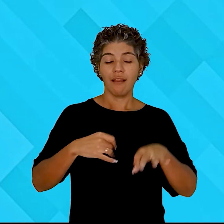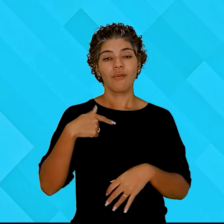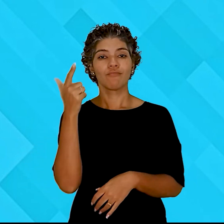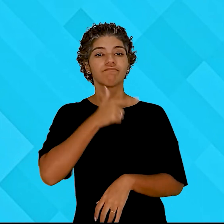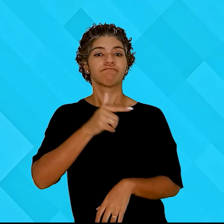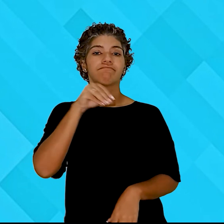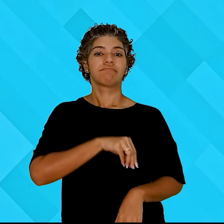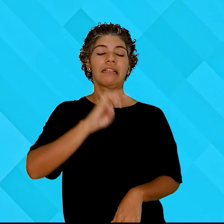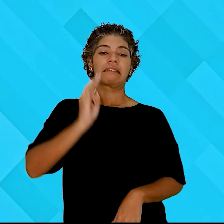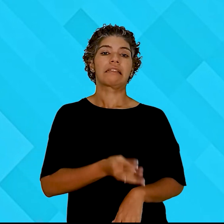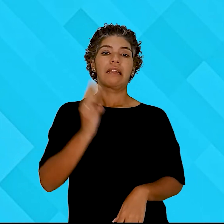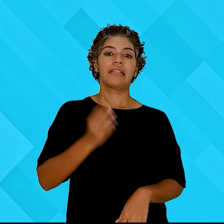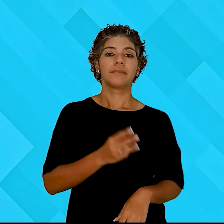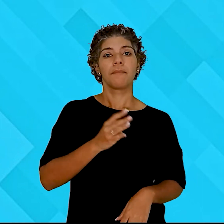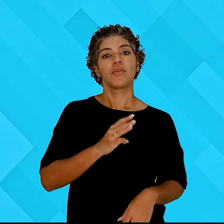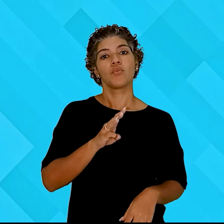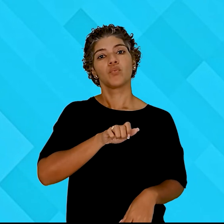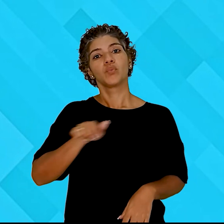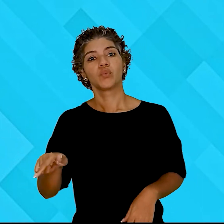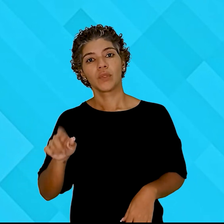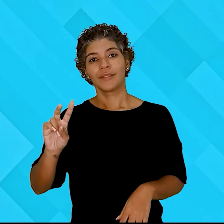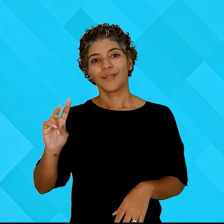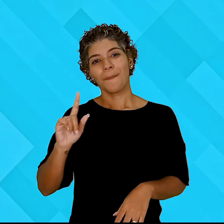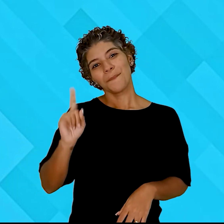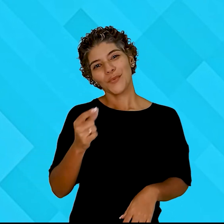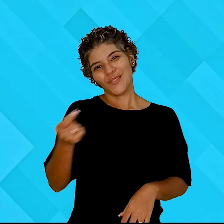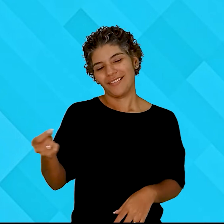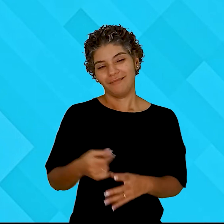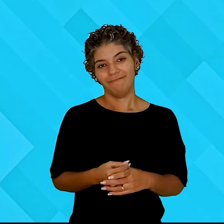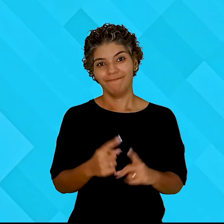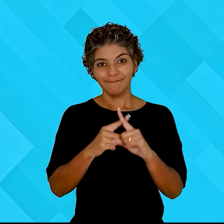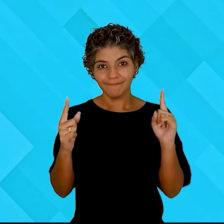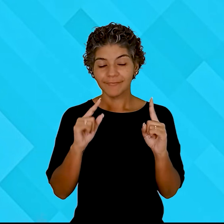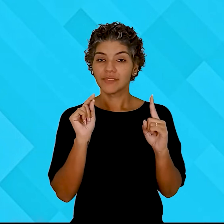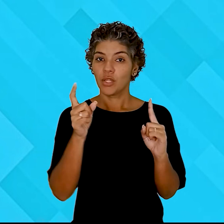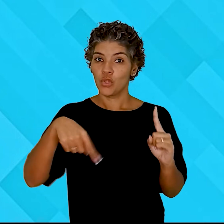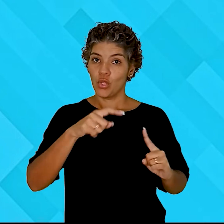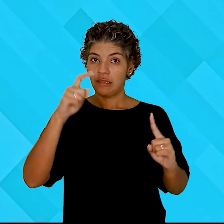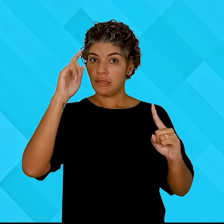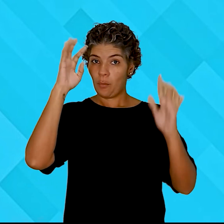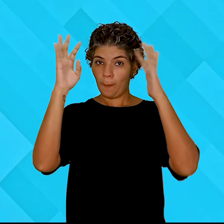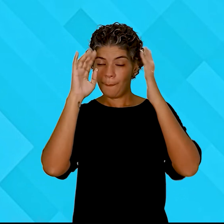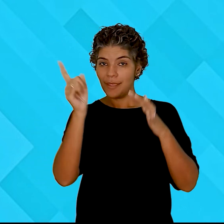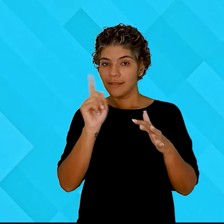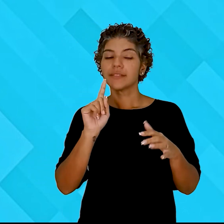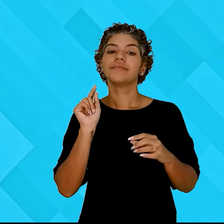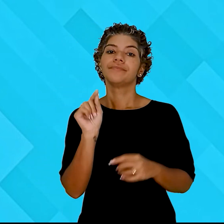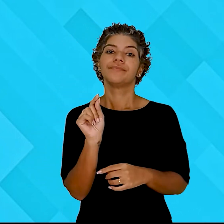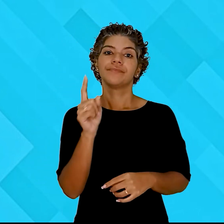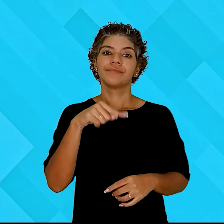1.200. No entanto, o que a gente não leva em conta na hora desse pensamento é que, quando eu tenho a CLT, esses 1.200, além disso,